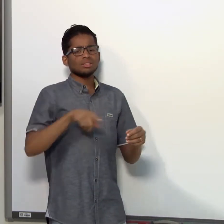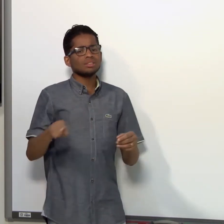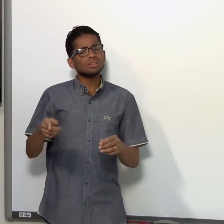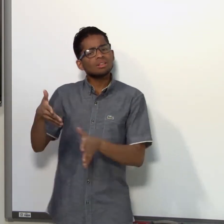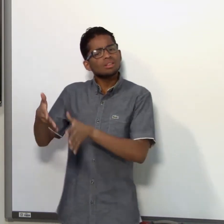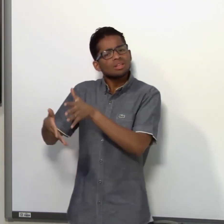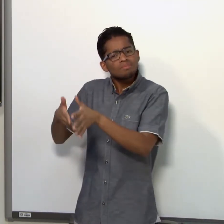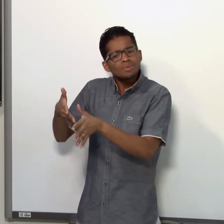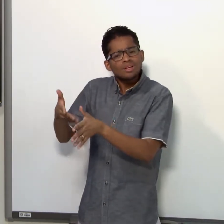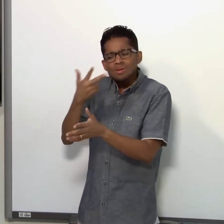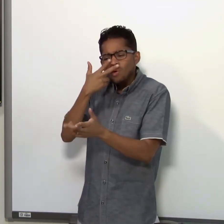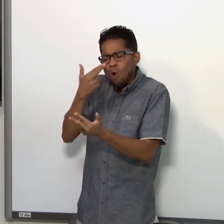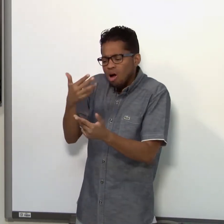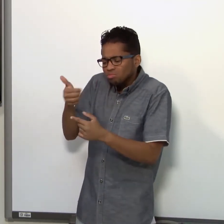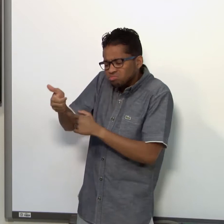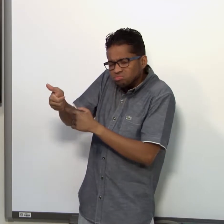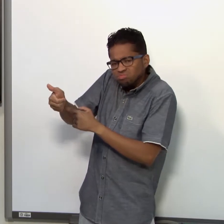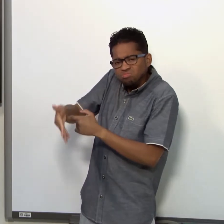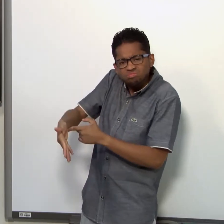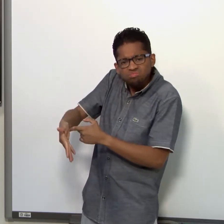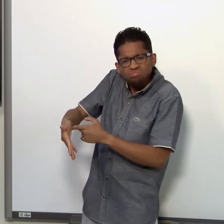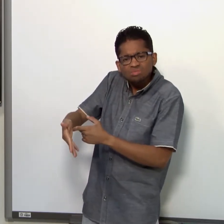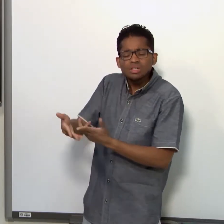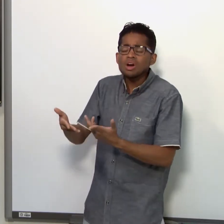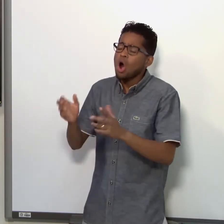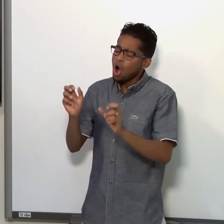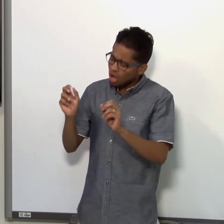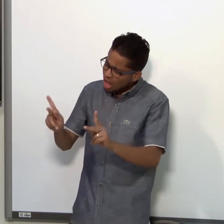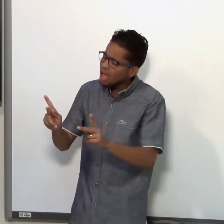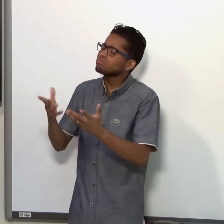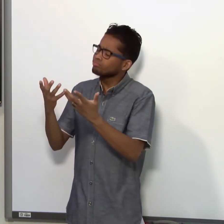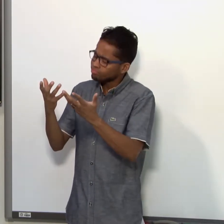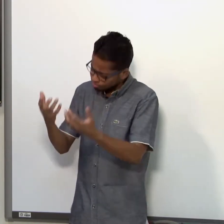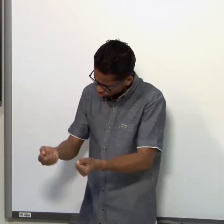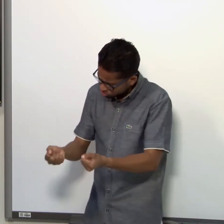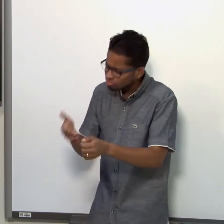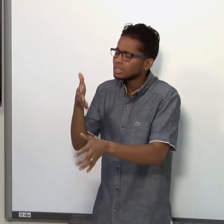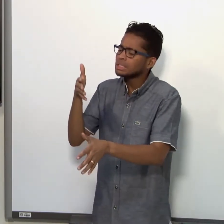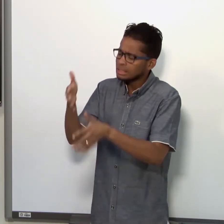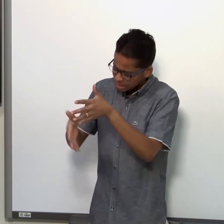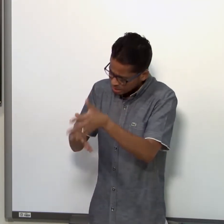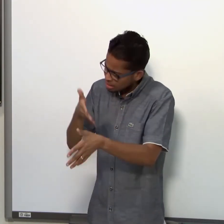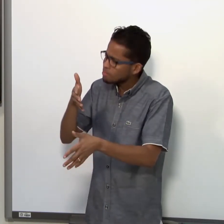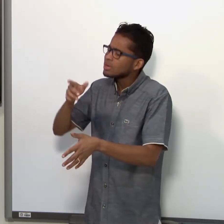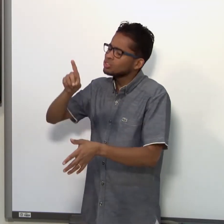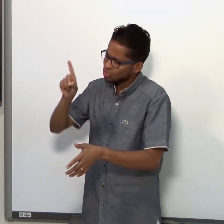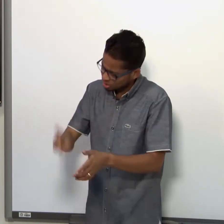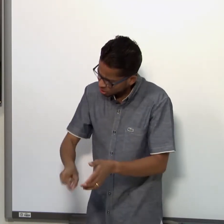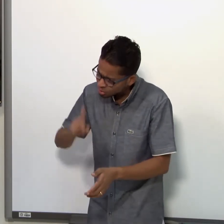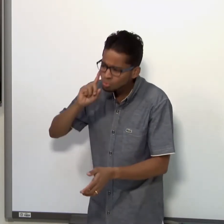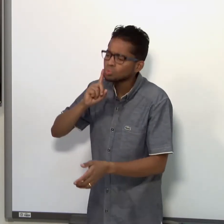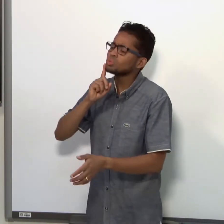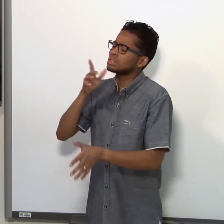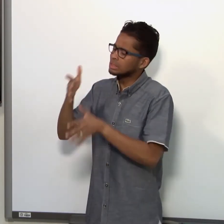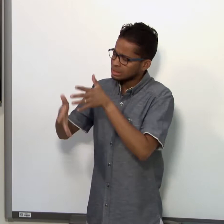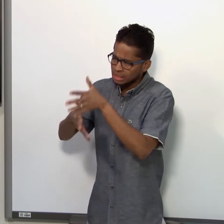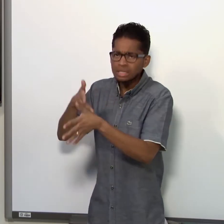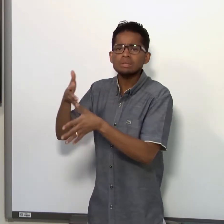estão na língua portuguesa. E a Libras? Ela está ali inferiorizada. Ok, aceita-se a